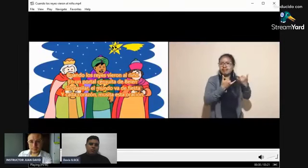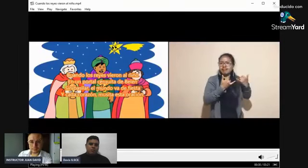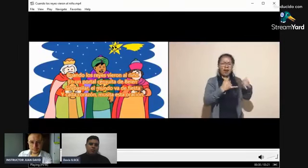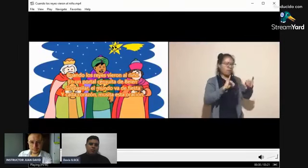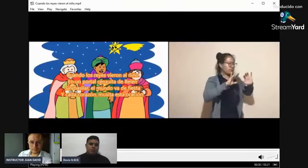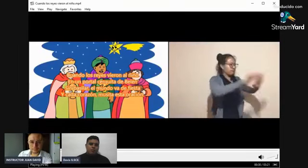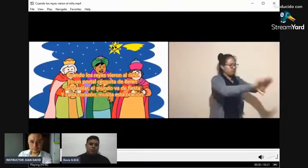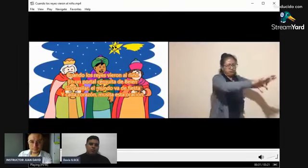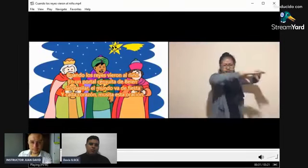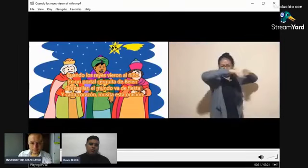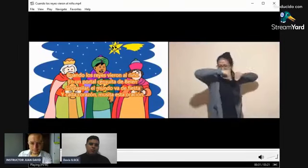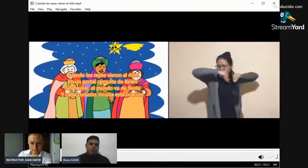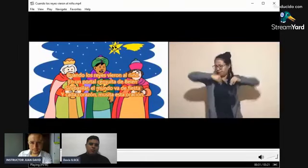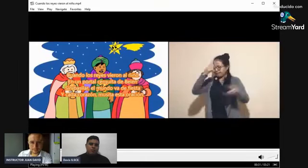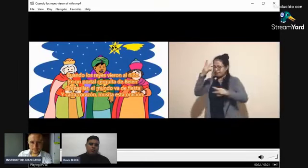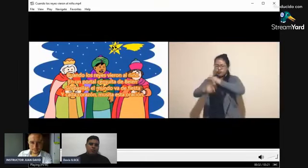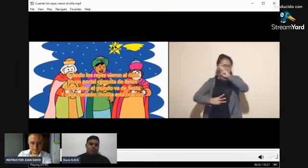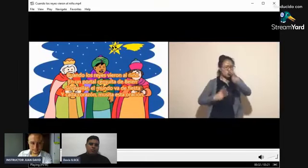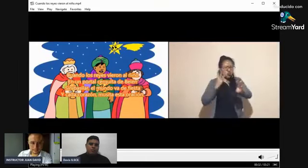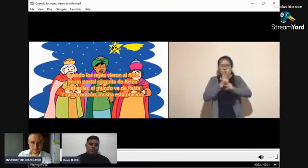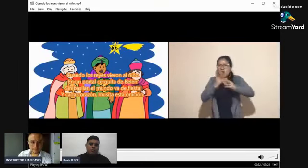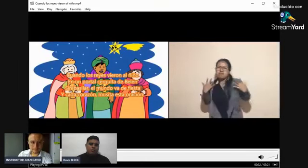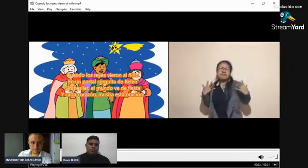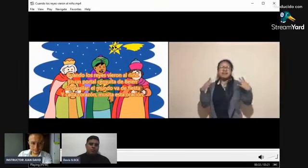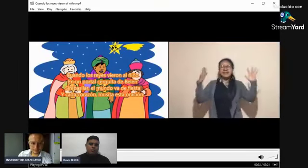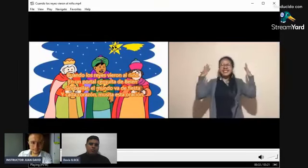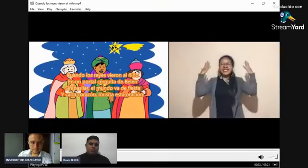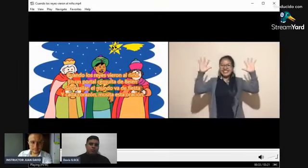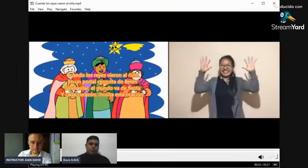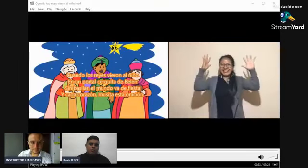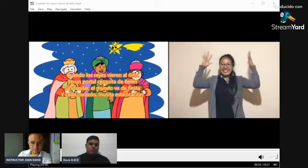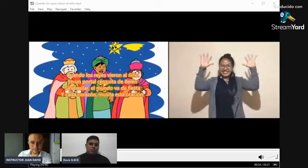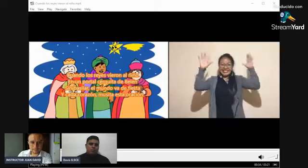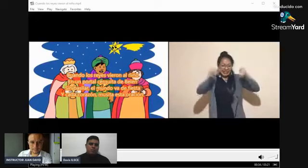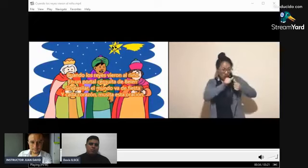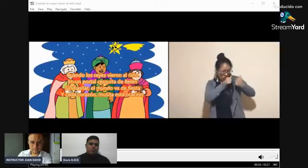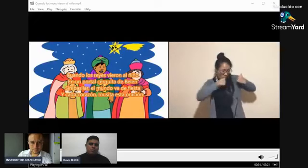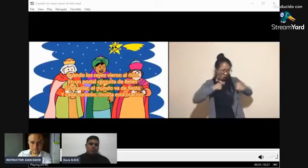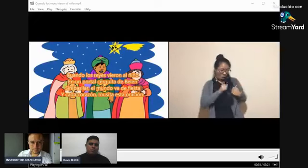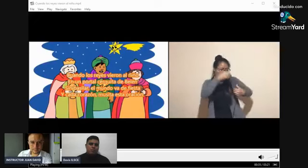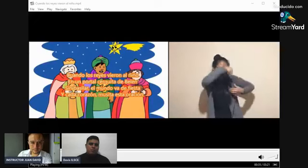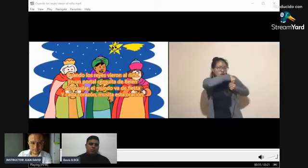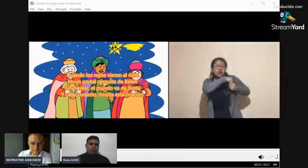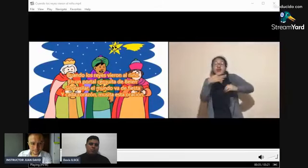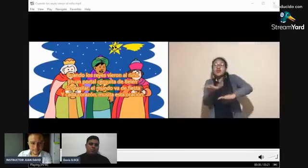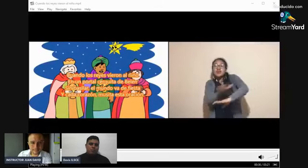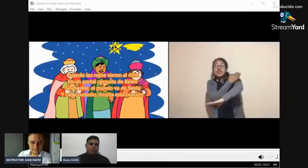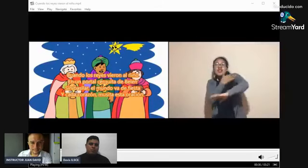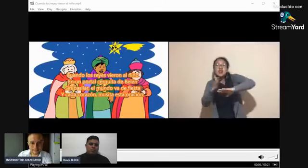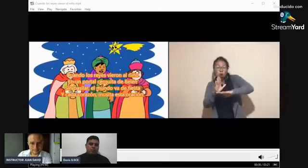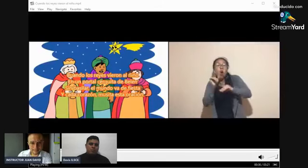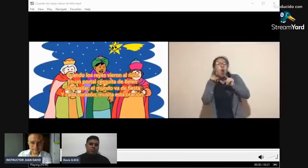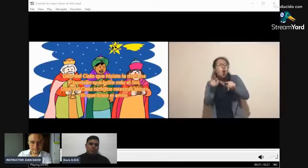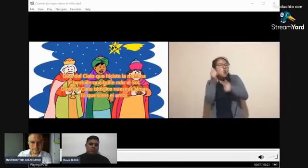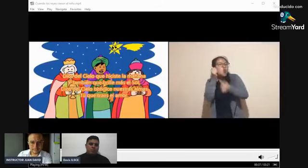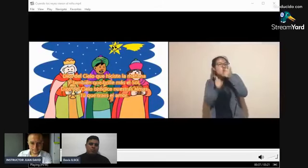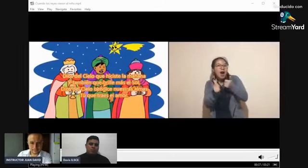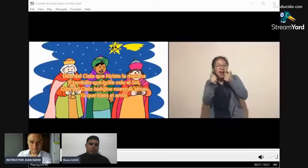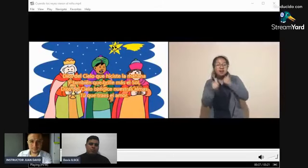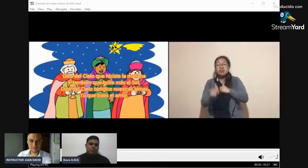sin vacilar, el mundo va de fiesta y cada corazón musita esta oración.